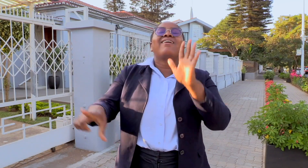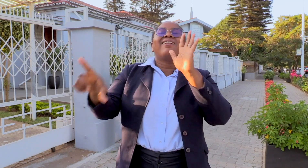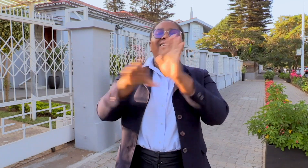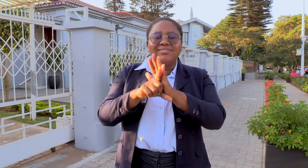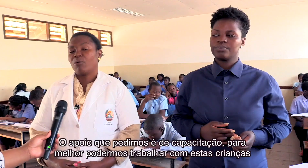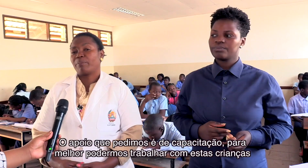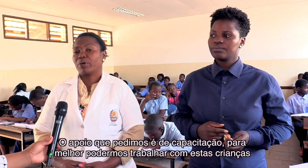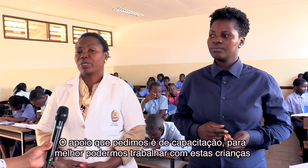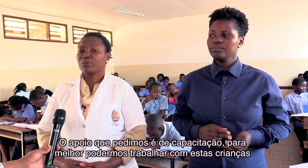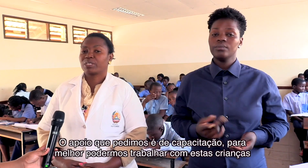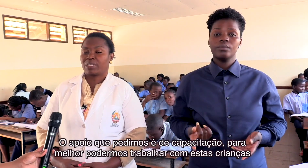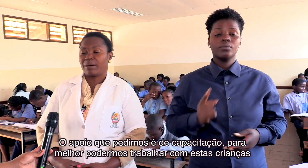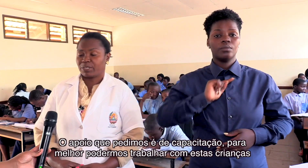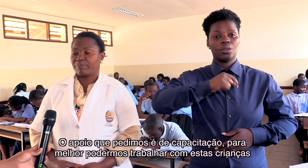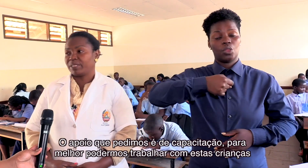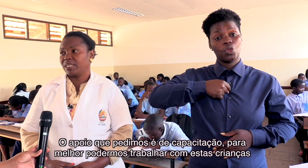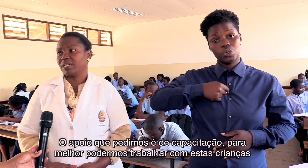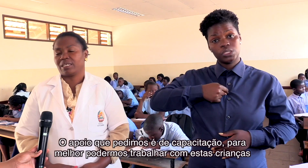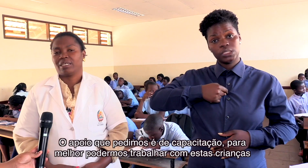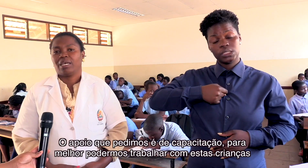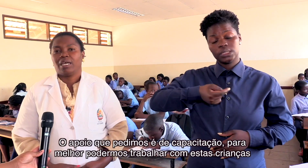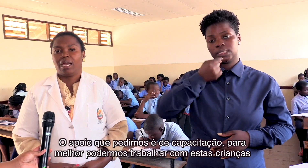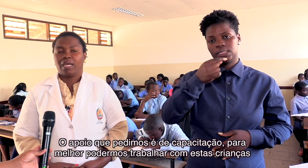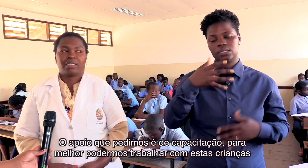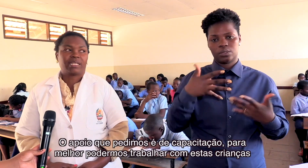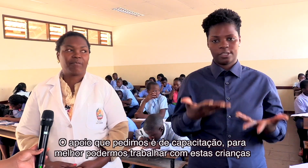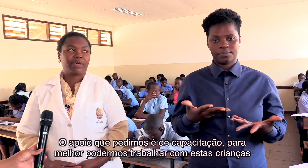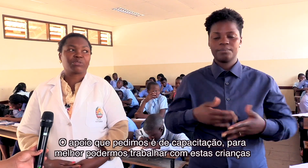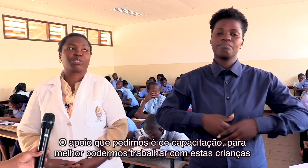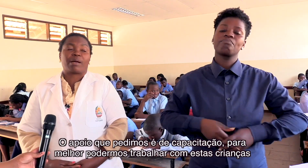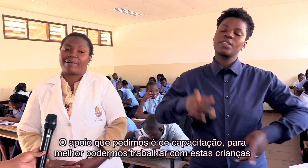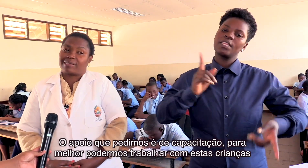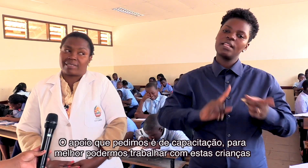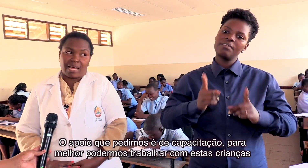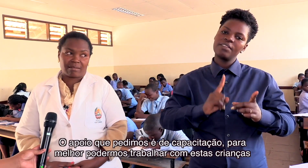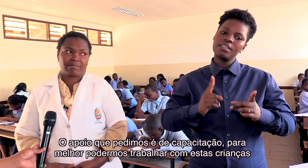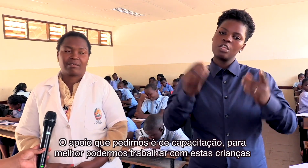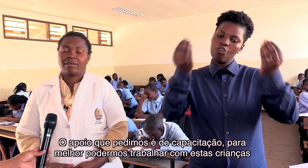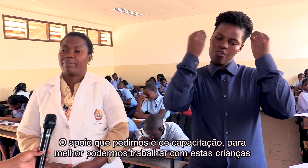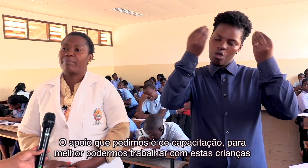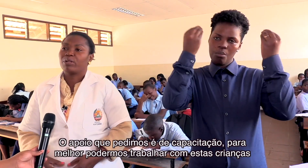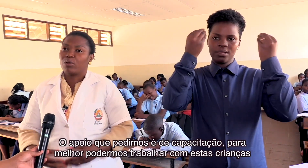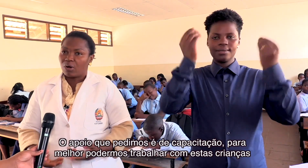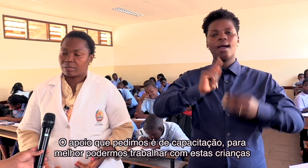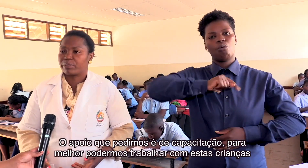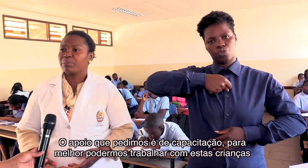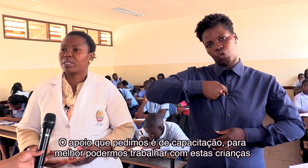O apoio que nós estamos a pedir é, talvez, nos capacitar para melhor podermos